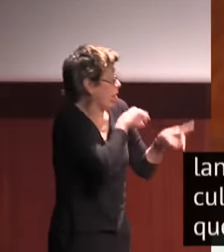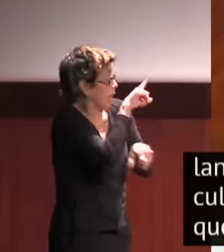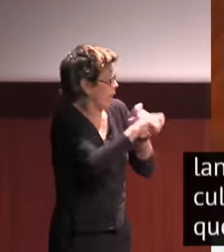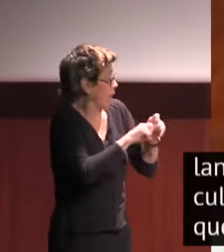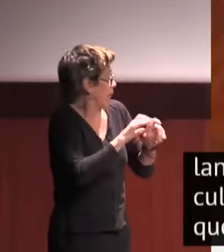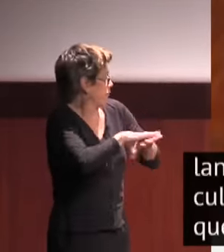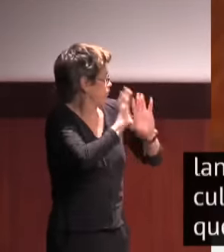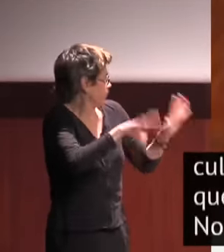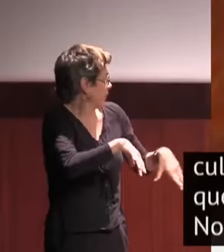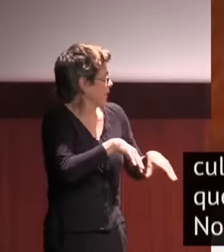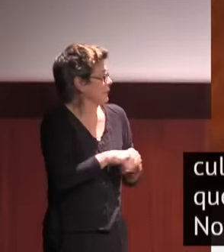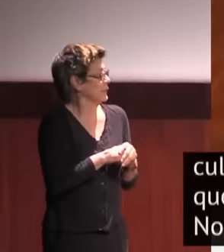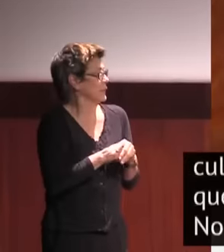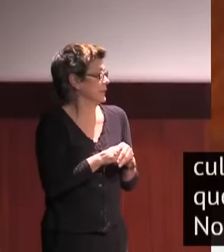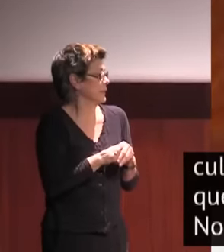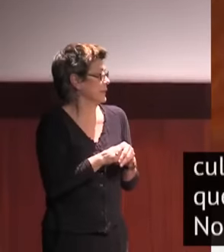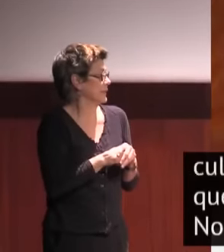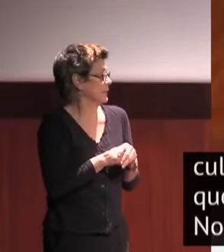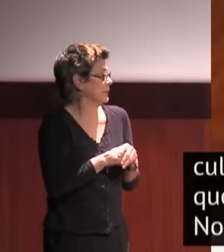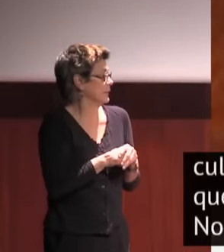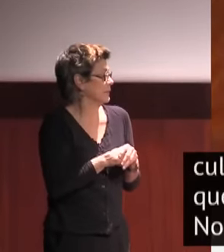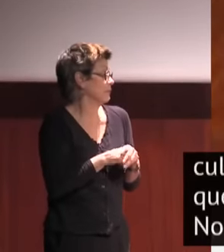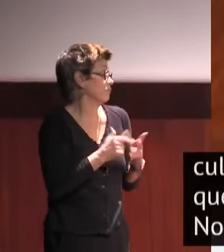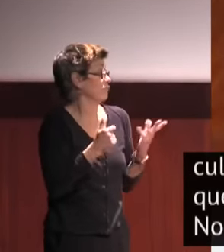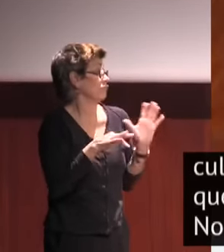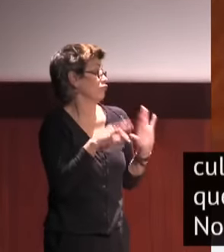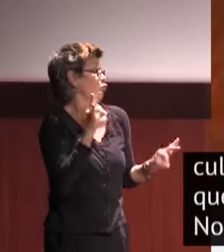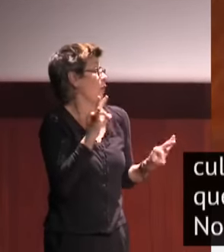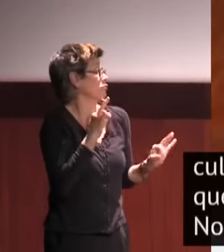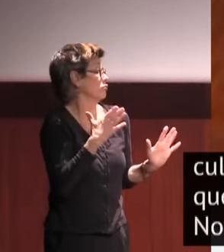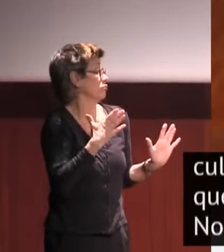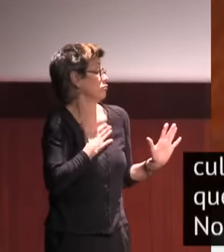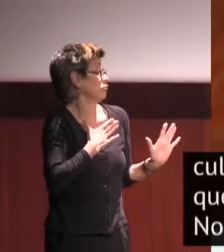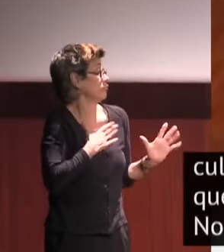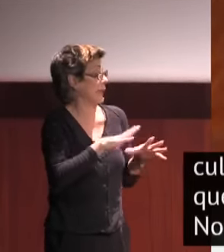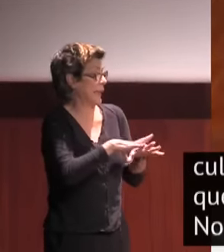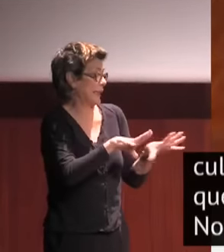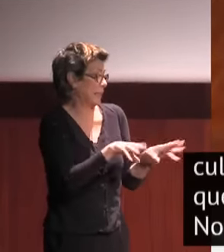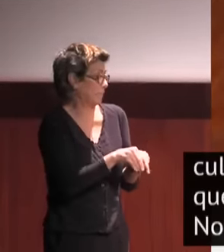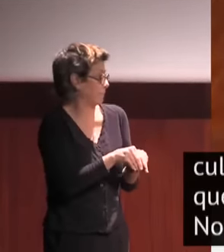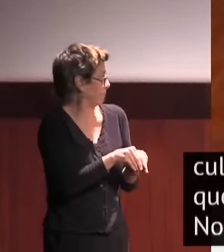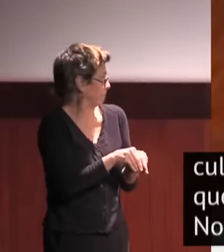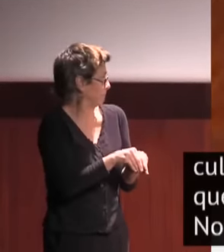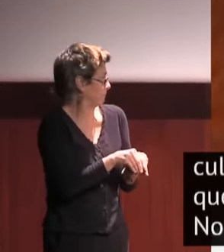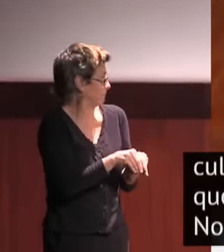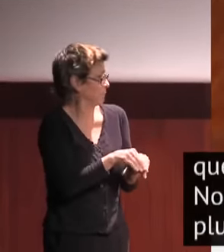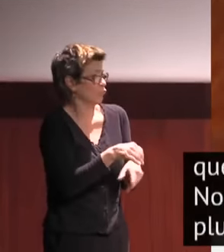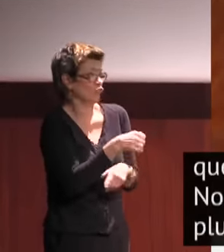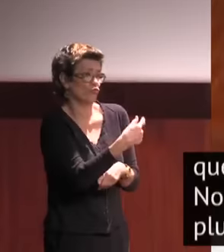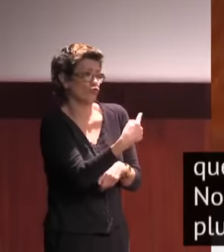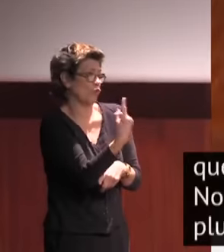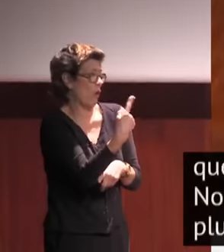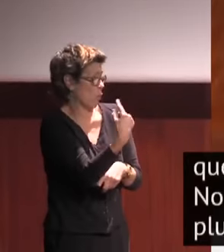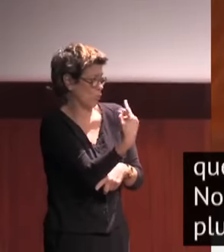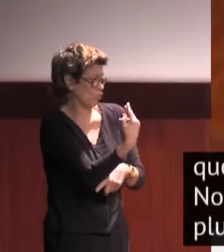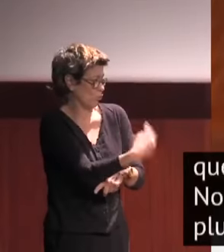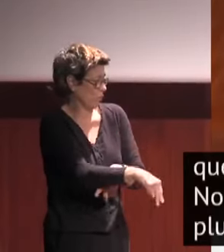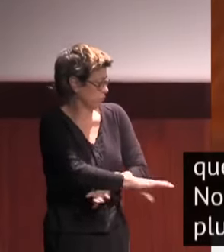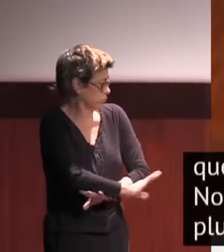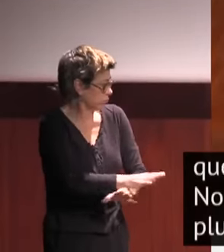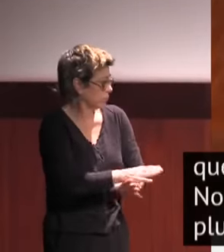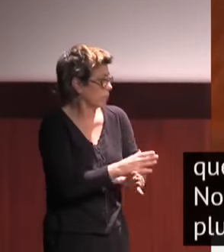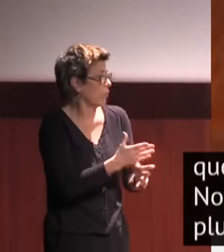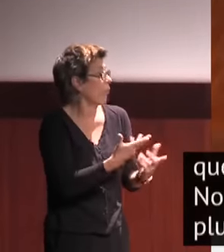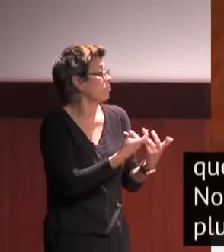Nous, on travaille, on a fait le choix de travailler en équipe la plupart du temps. Donc, ça veut dire,